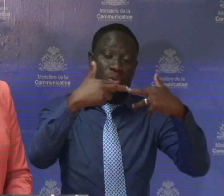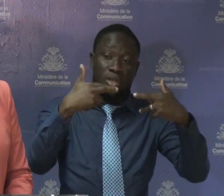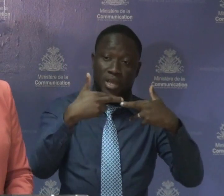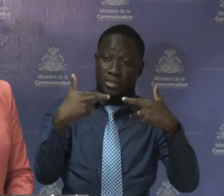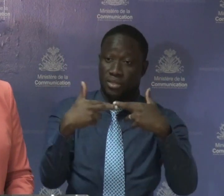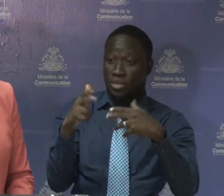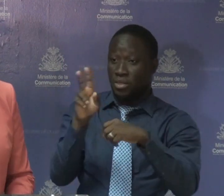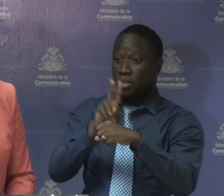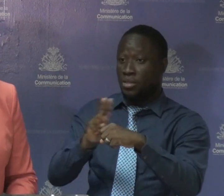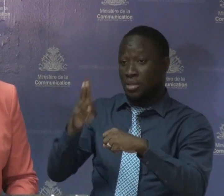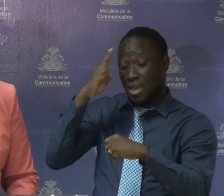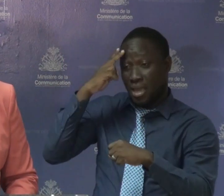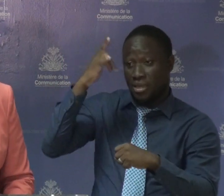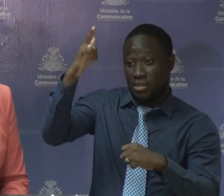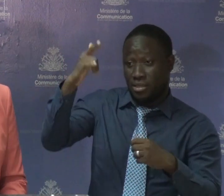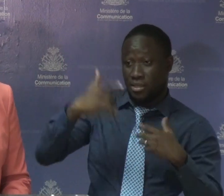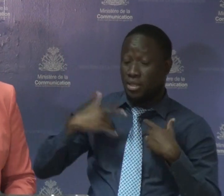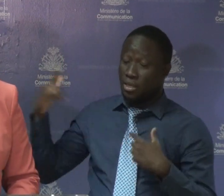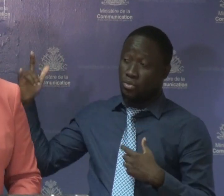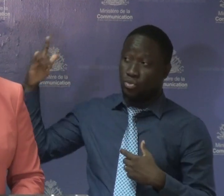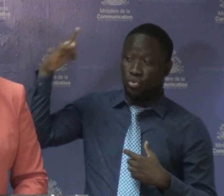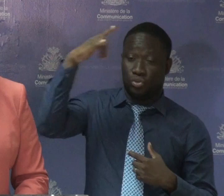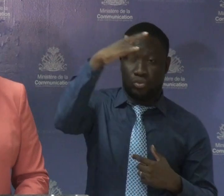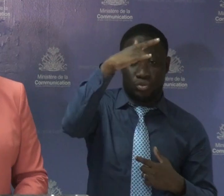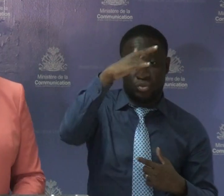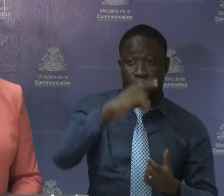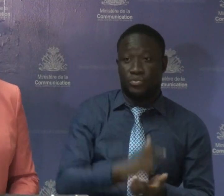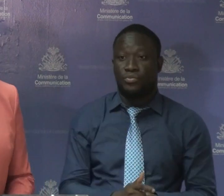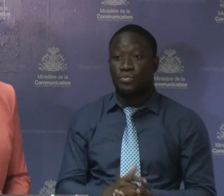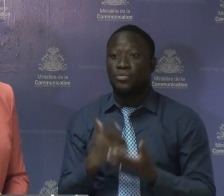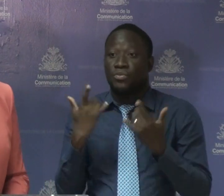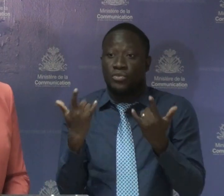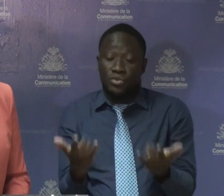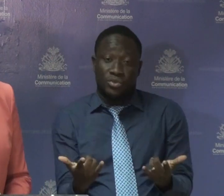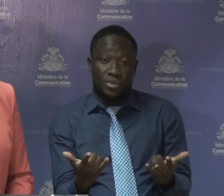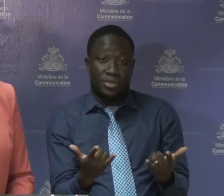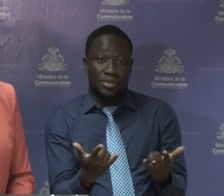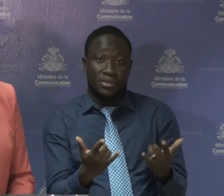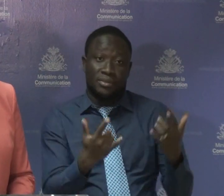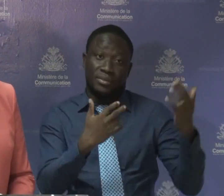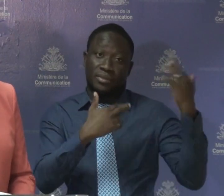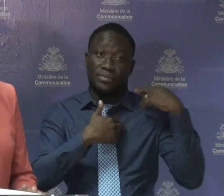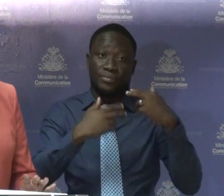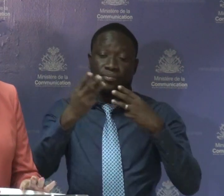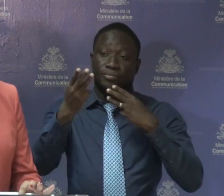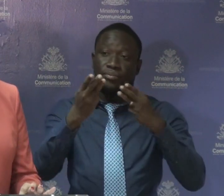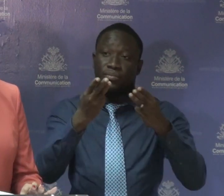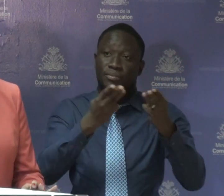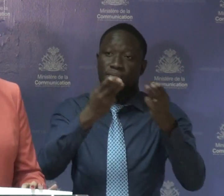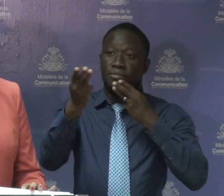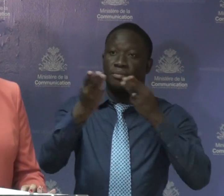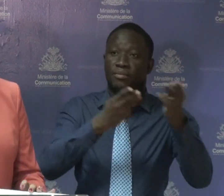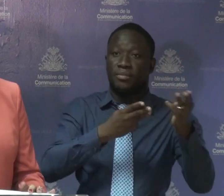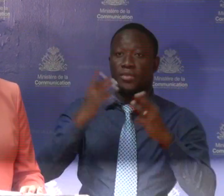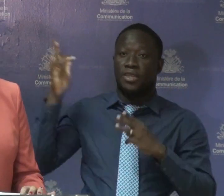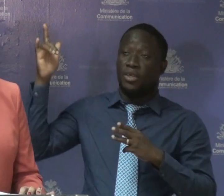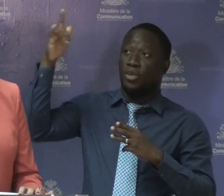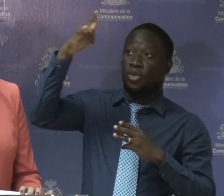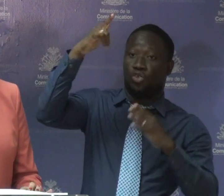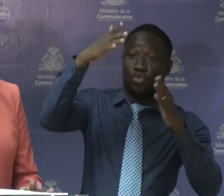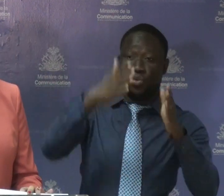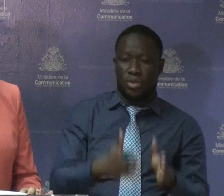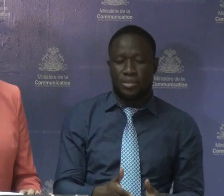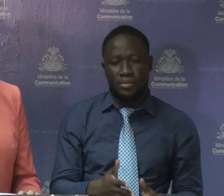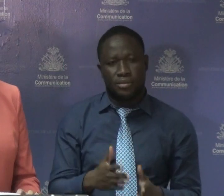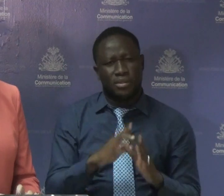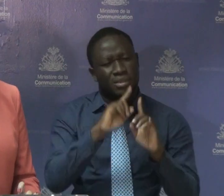habituellement haïtien gagne avec touriste. Journée jeudi à la tête ministère là. C'est sûr et certain que nous